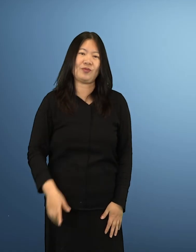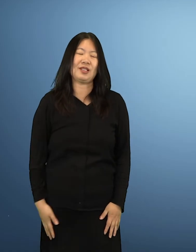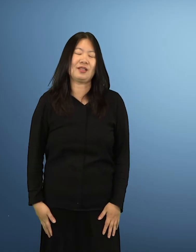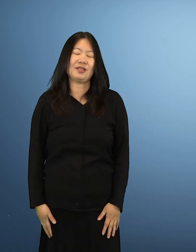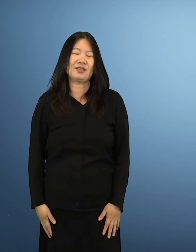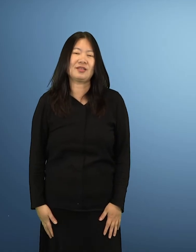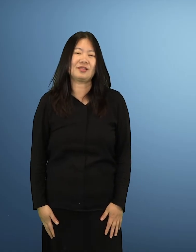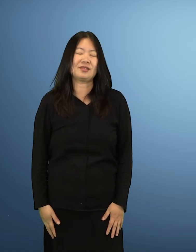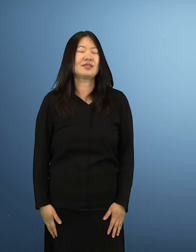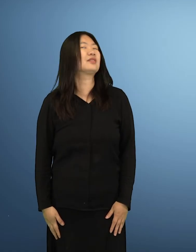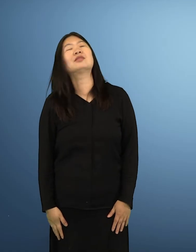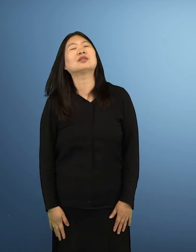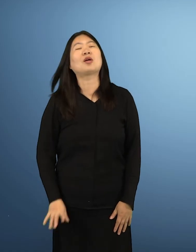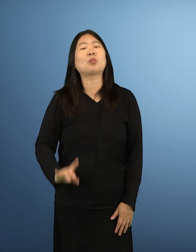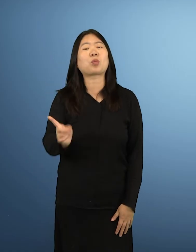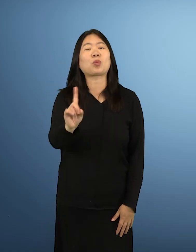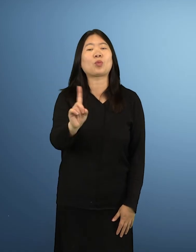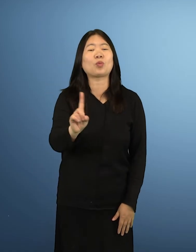하면